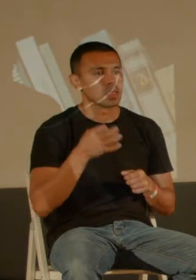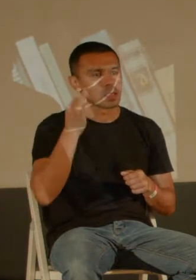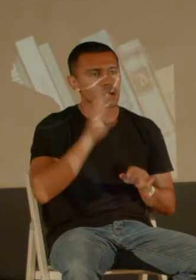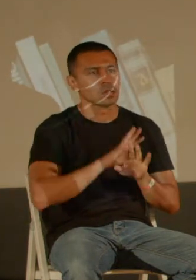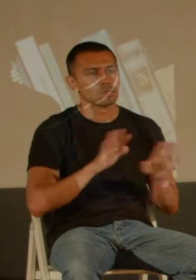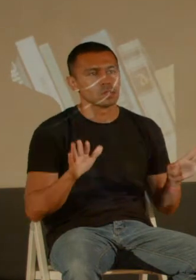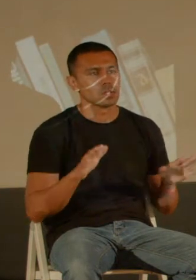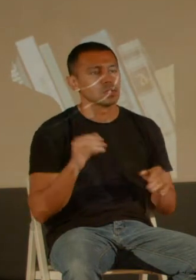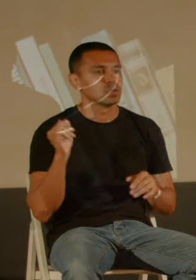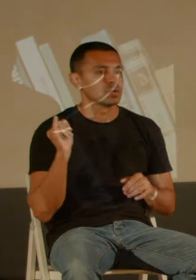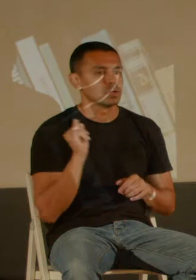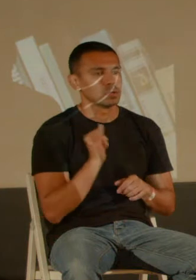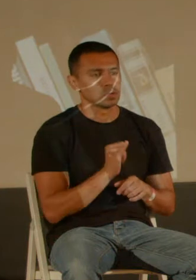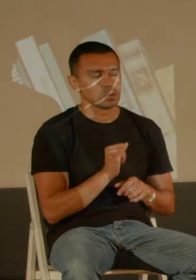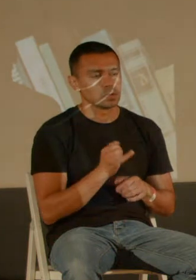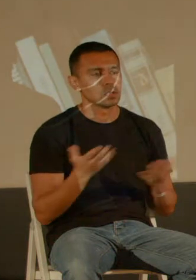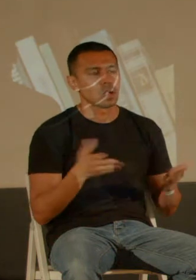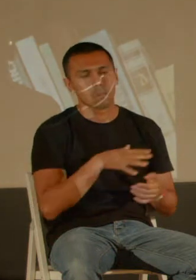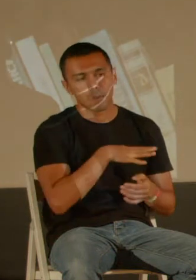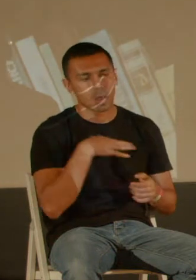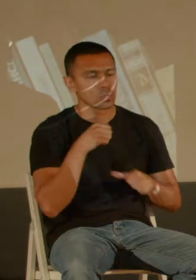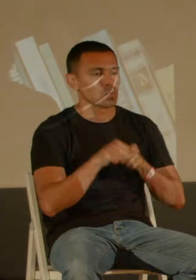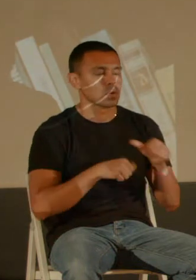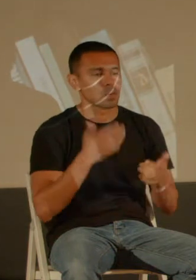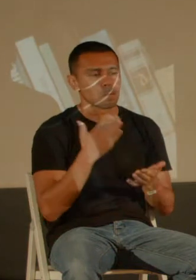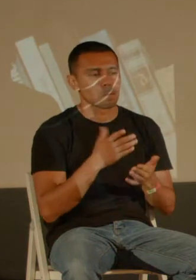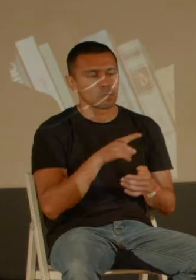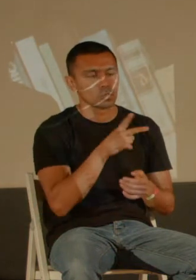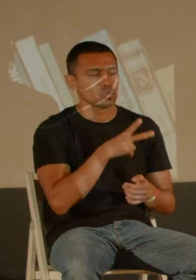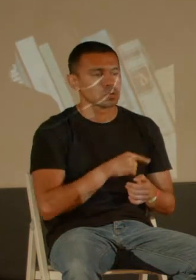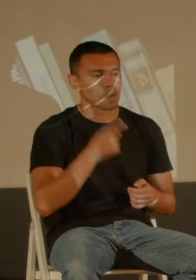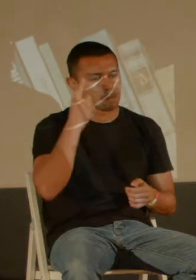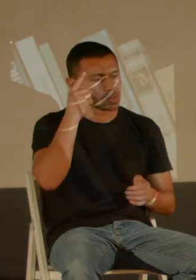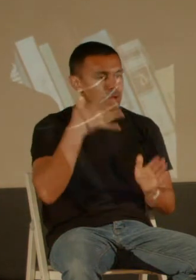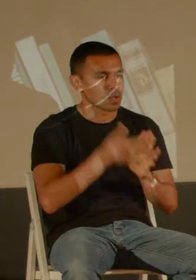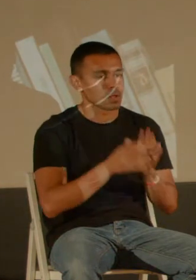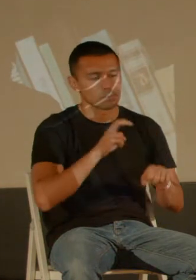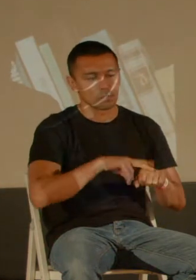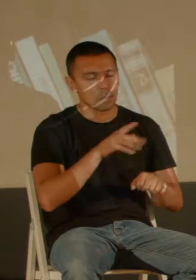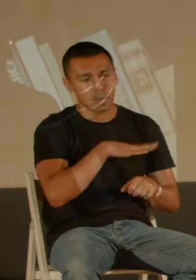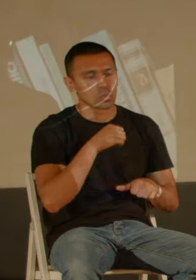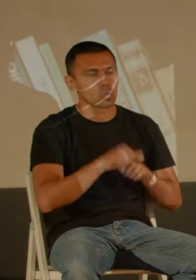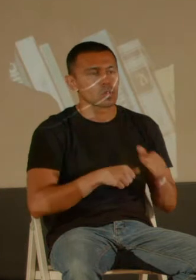згадувала. І яка багато років, мало того, що вона дочка психоаналітика, так вона багато років провела